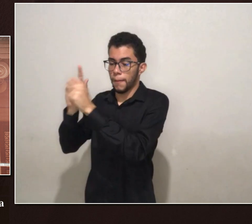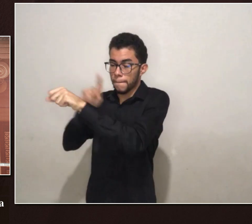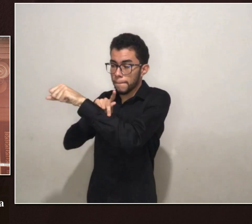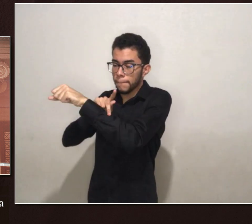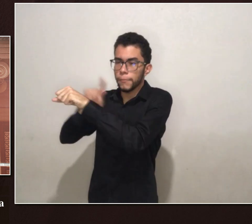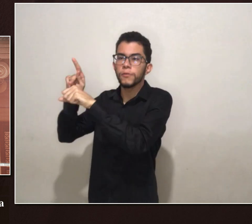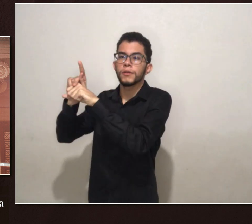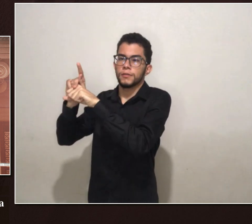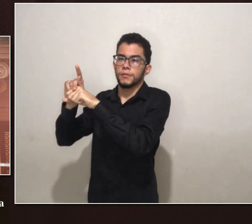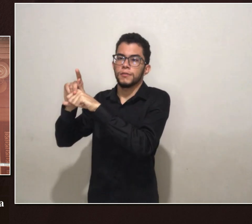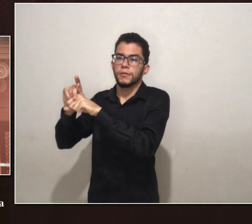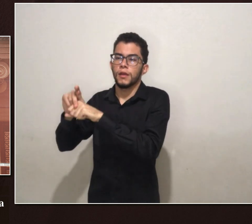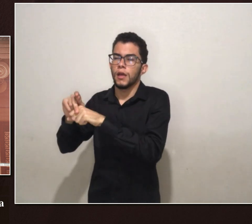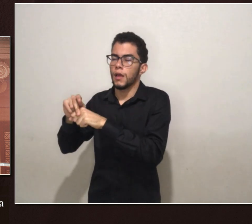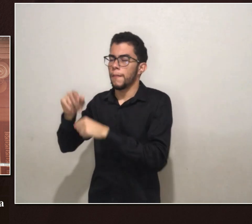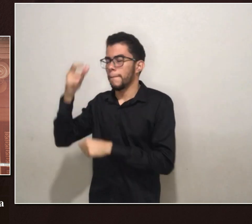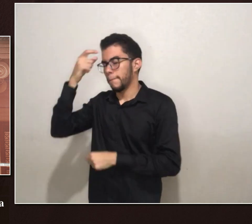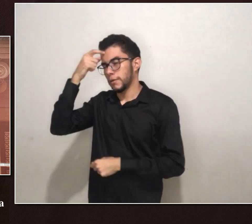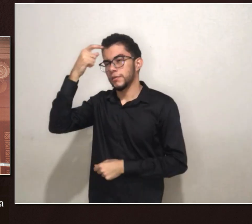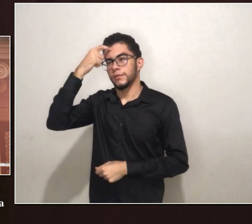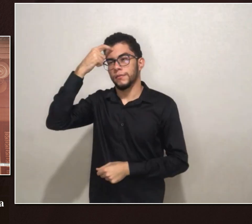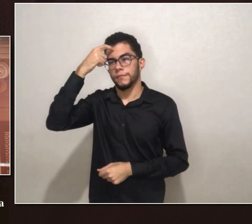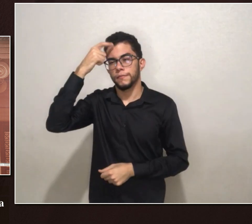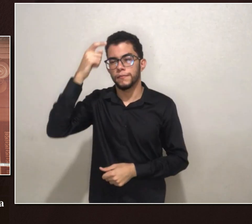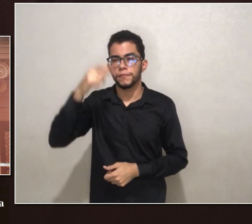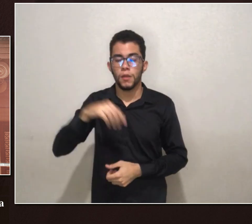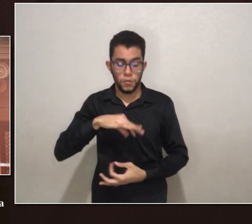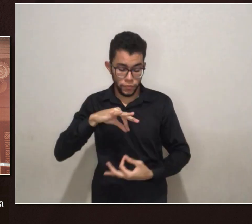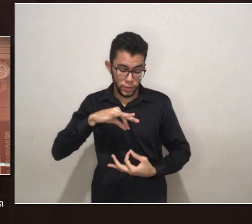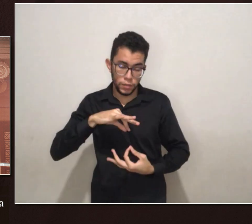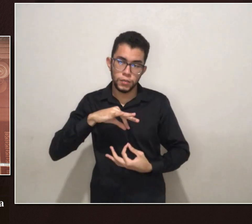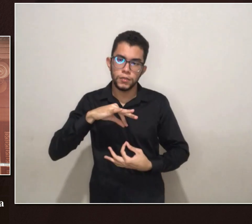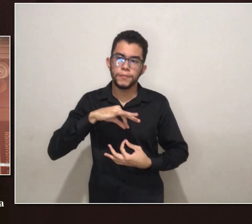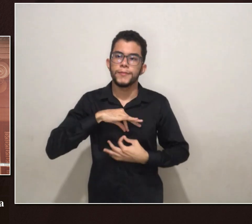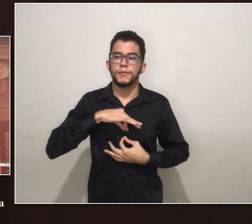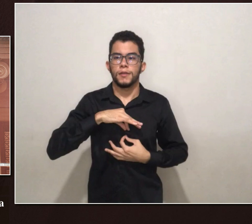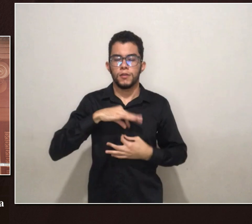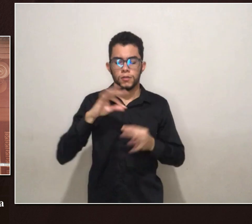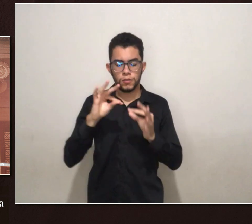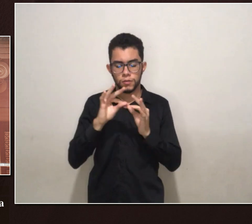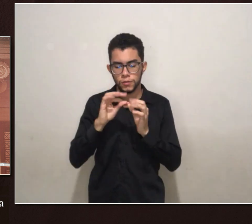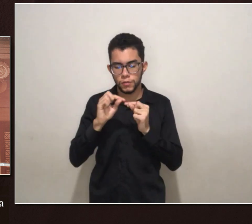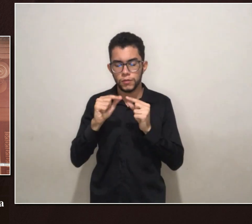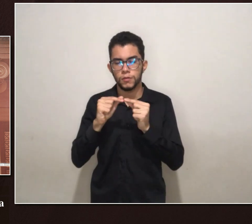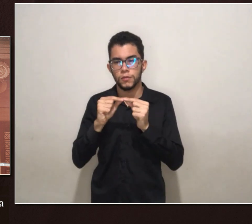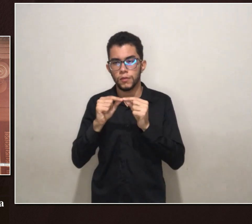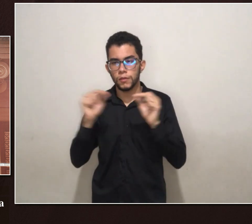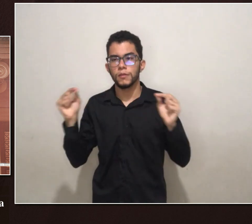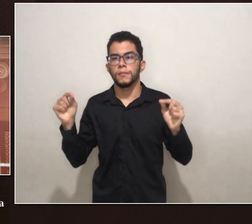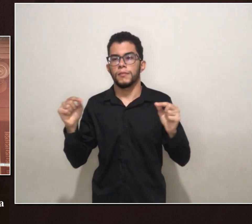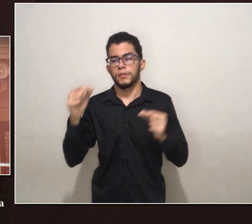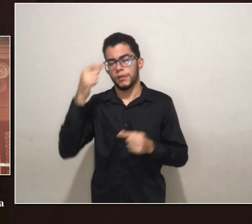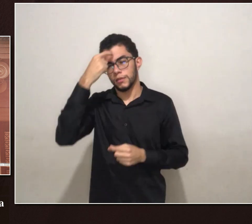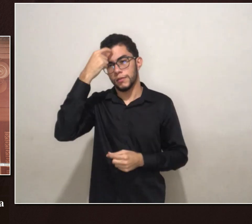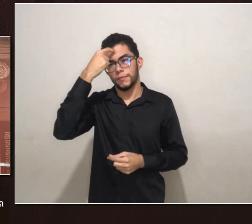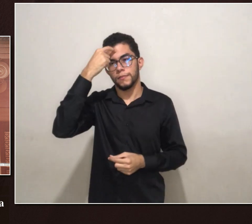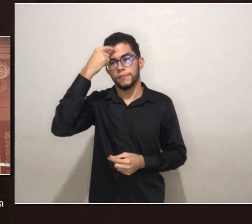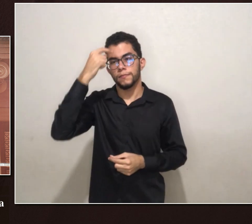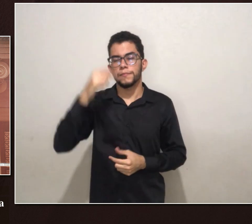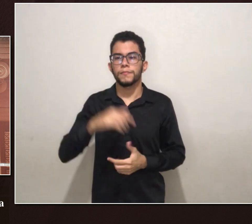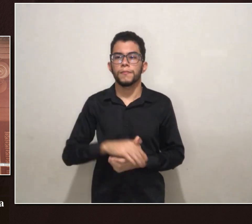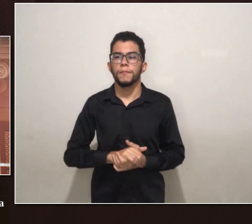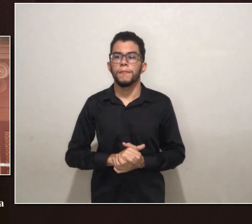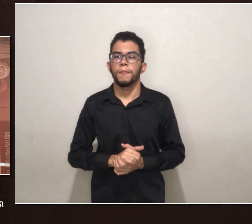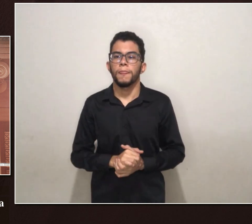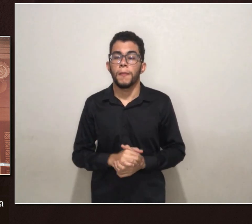nós somos simples, nós temos a simplicidade e pureza para com Cristo. Mas quando